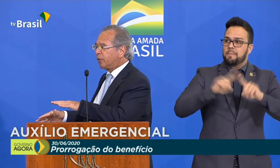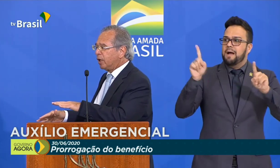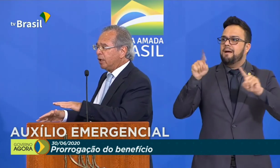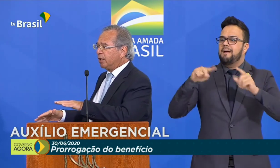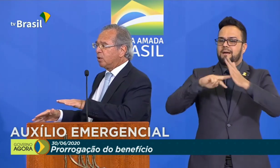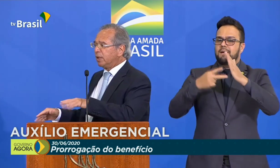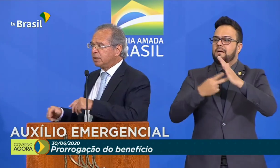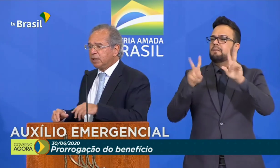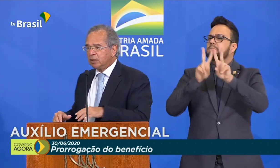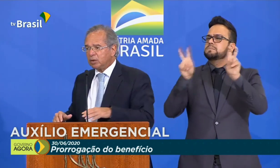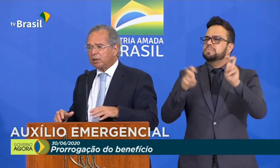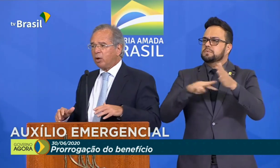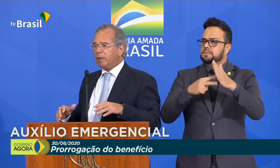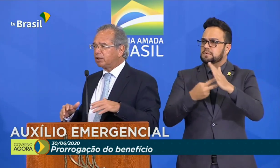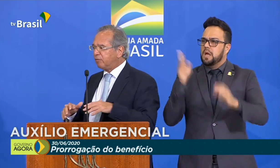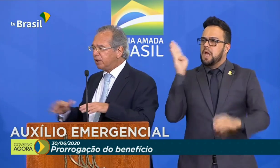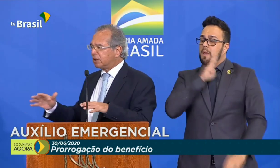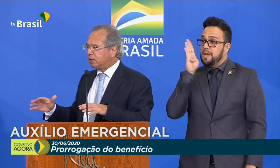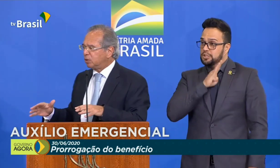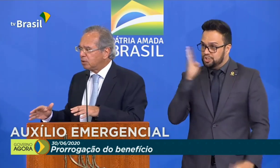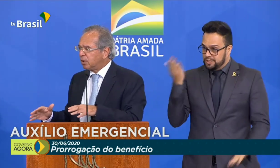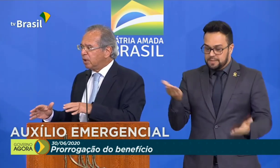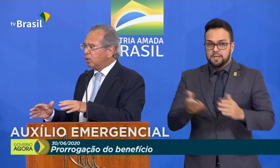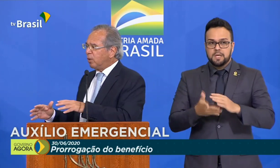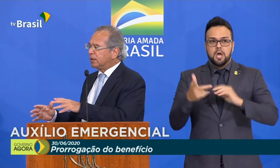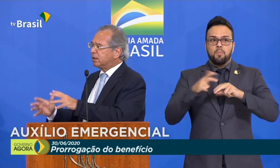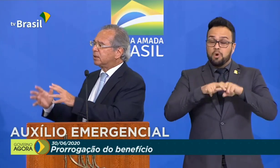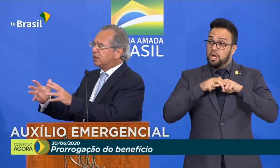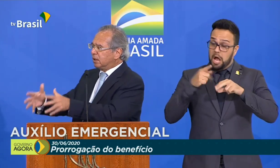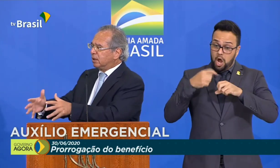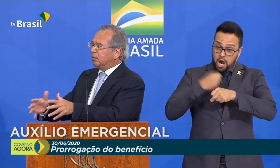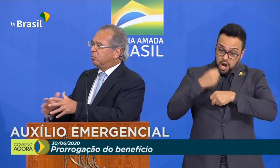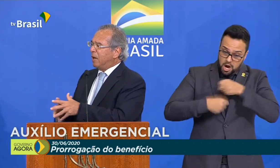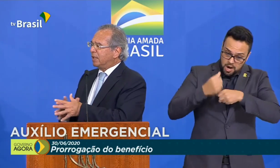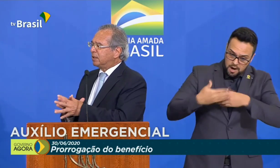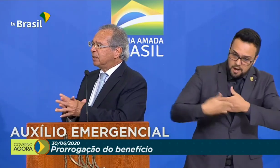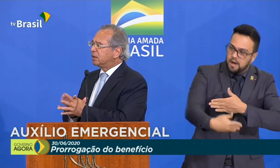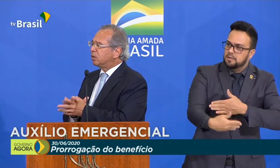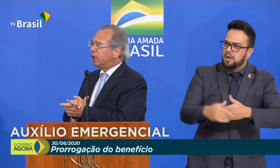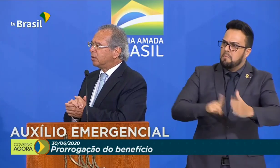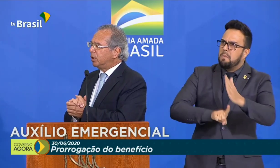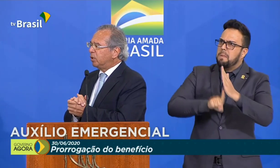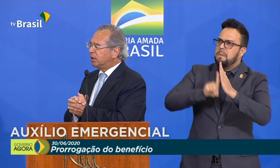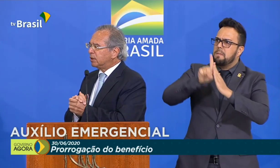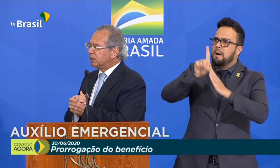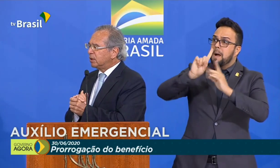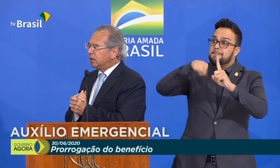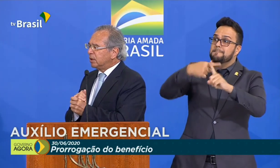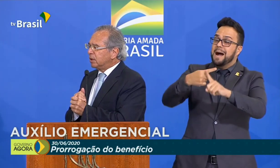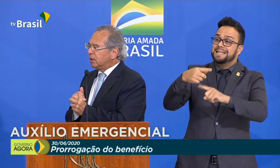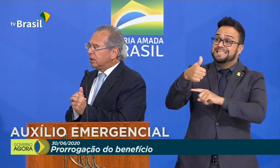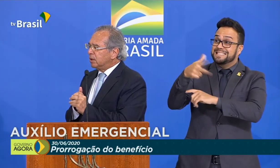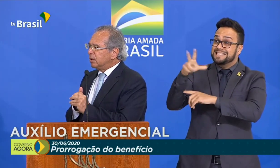emergencial. Então, esse ano, nós realmente avançamos com esses mais 150